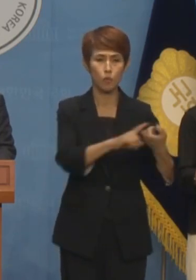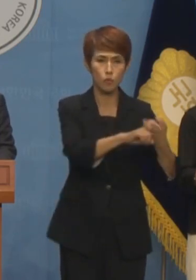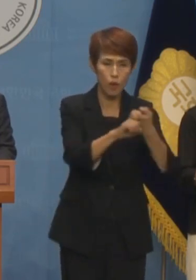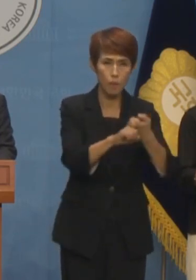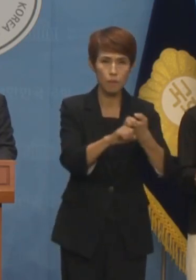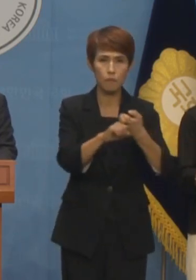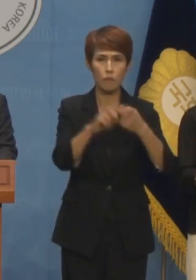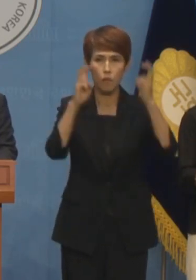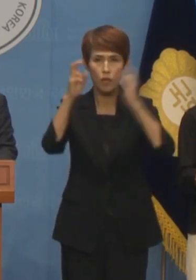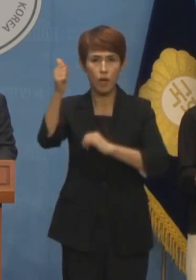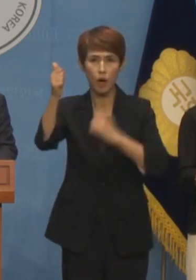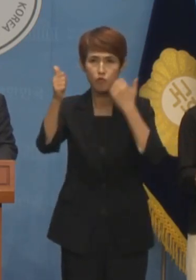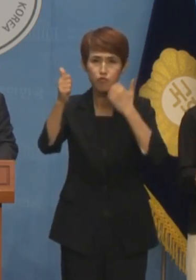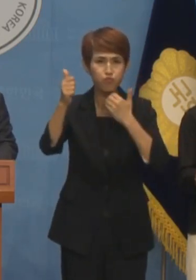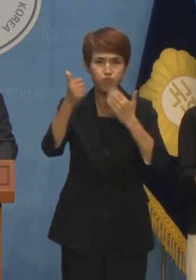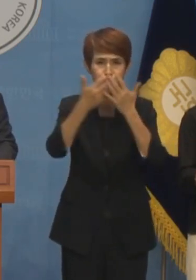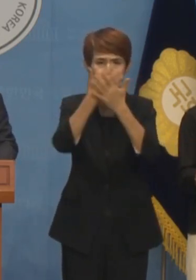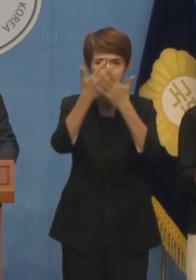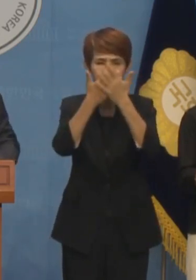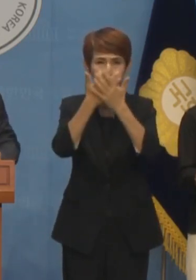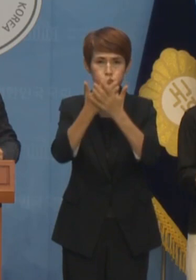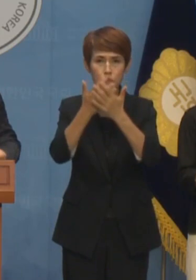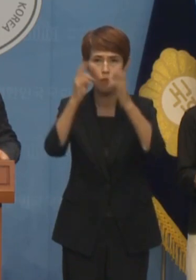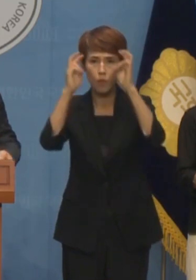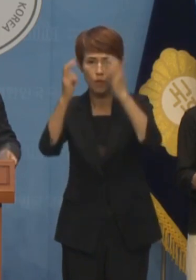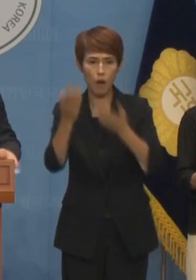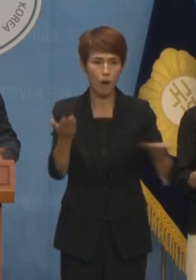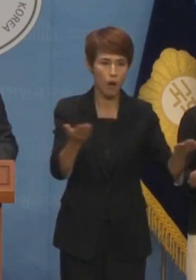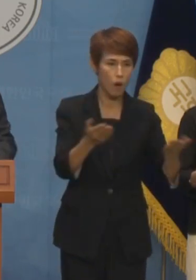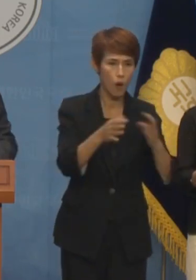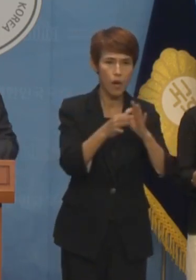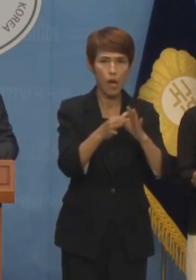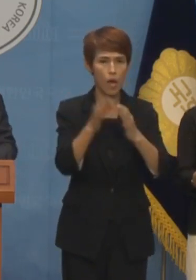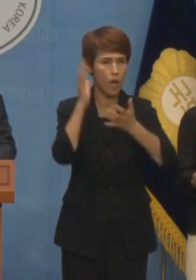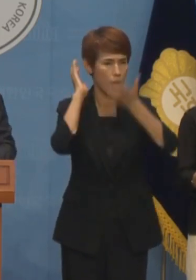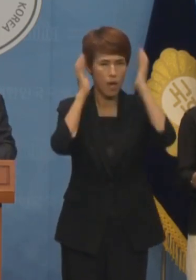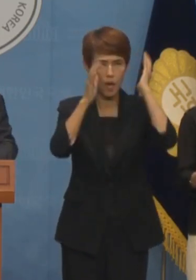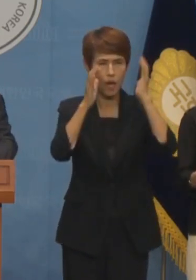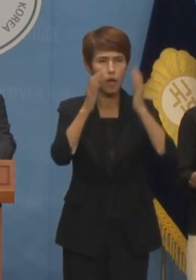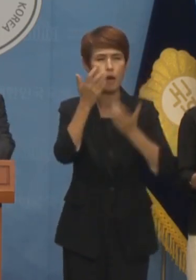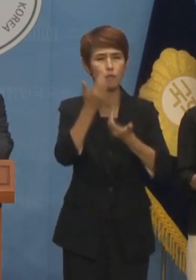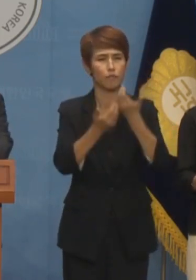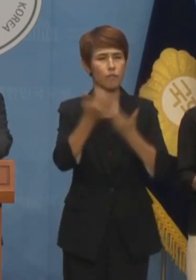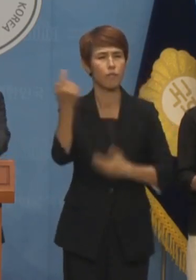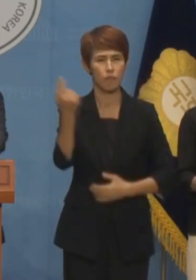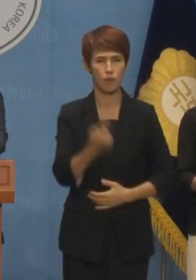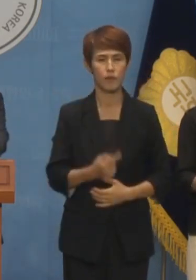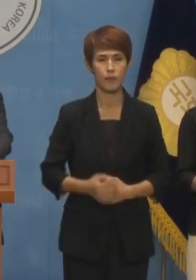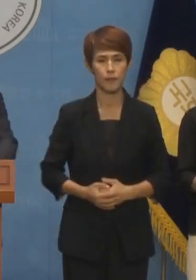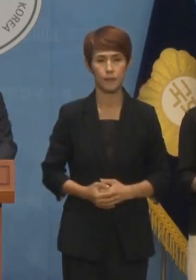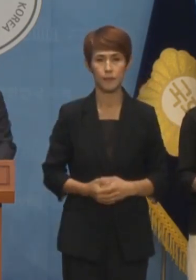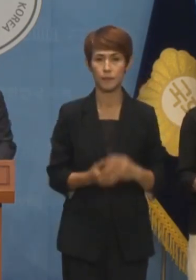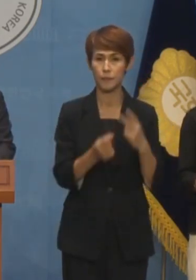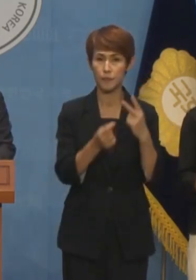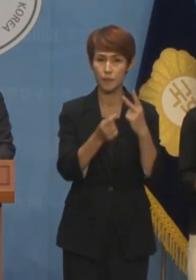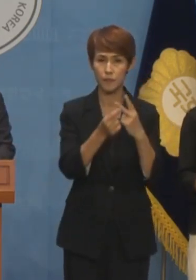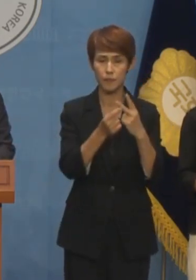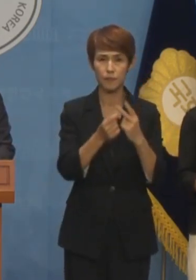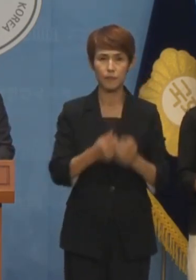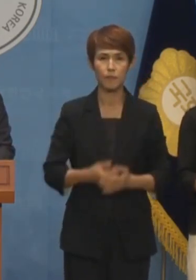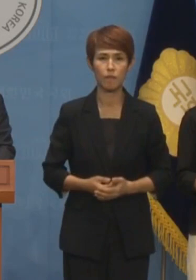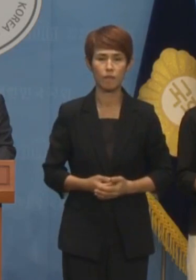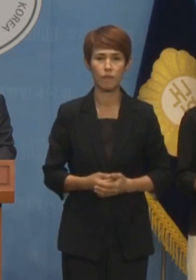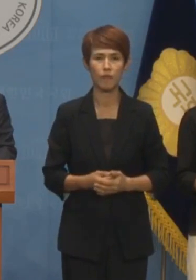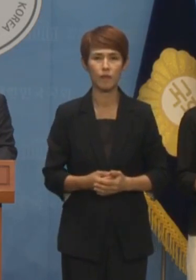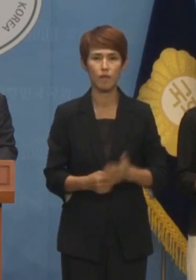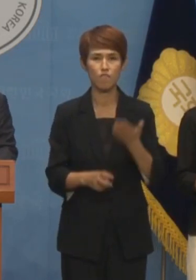누구인지 사전에 알 수 없어 노사관계를 큰 혼란에 빠뜨릴 수 있습니다. 둘째, 부당해고